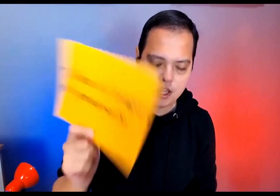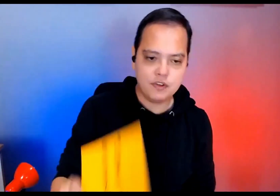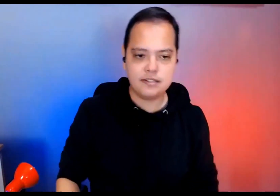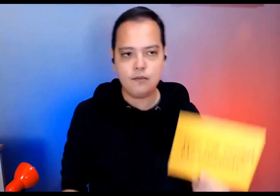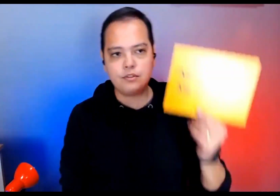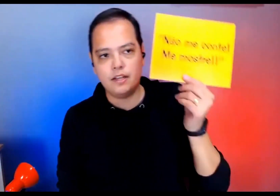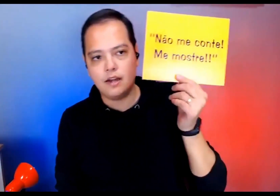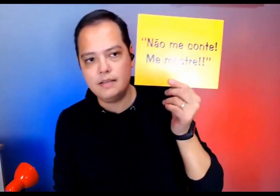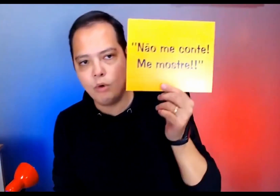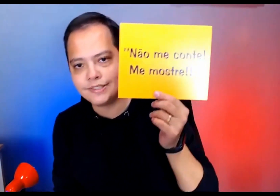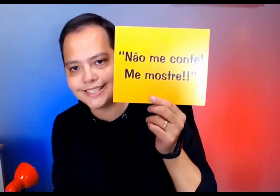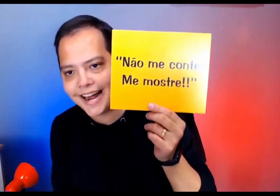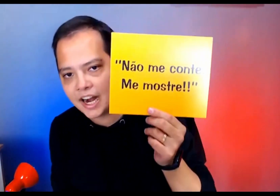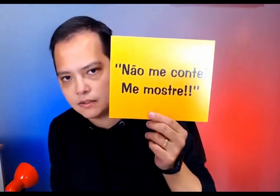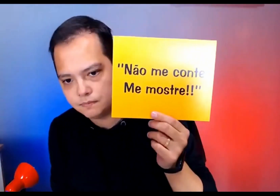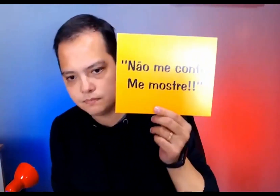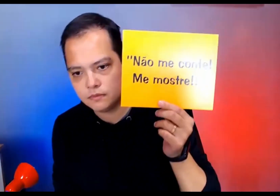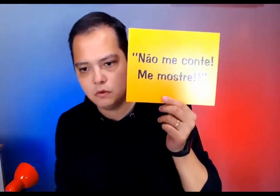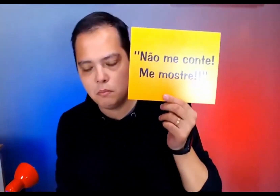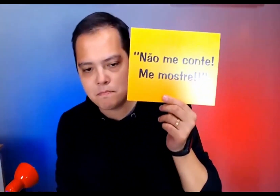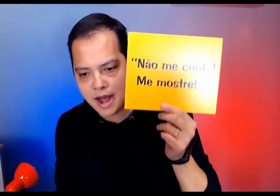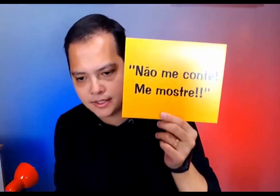se concentra em mostrar uma